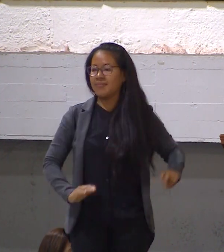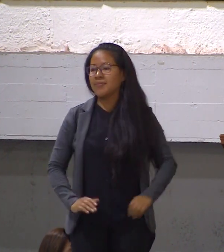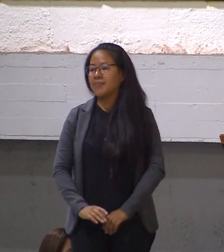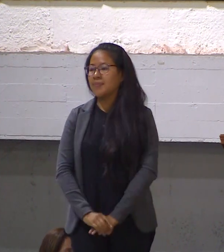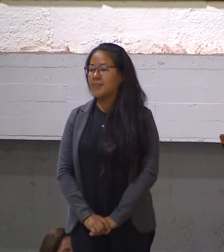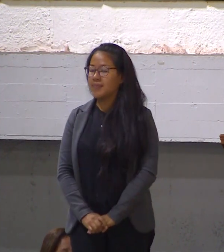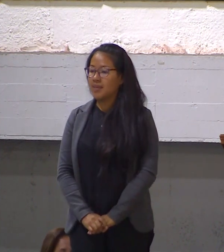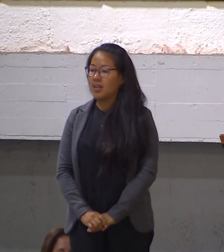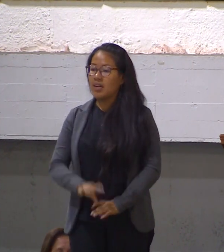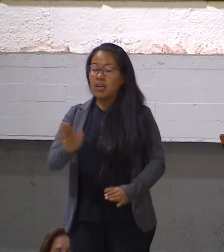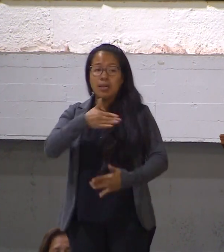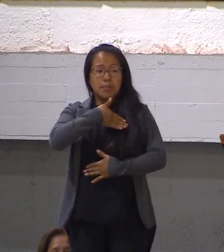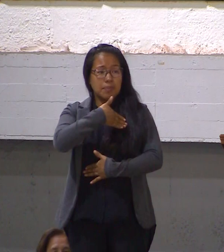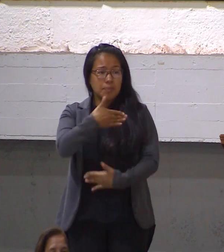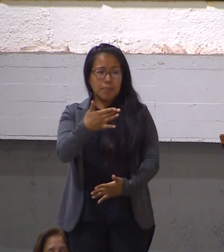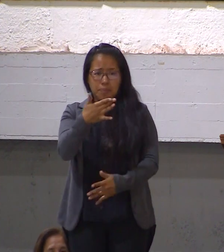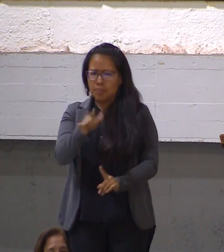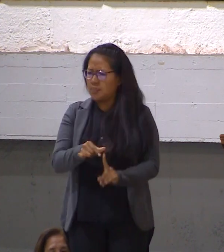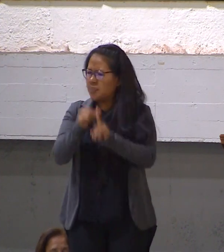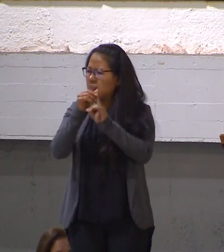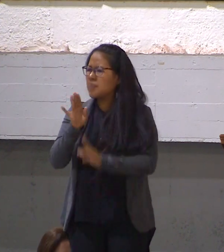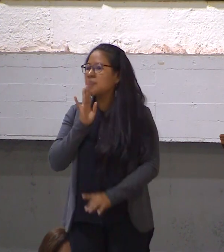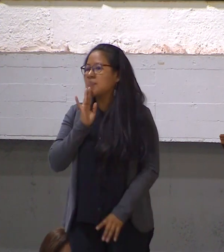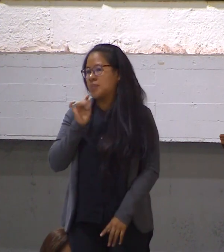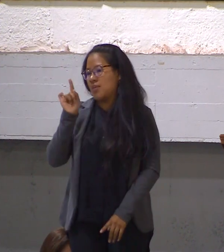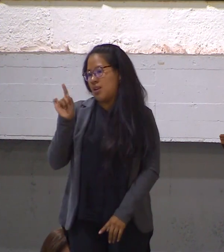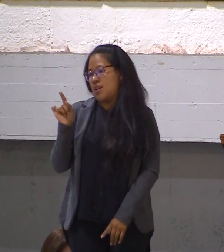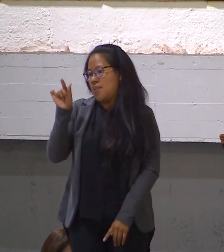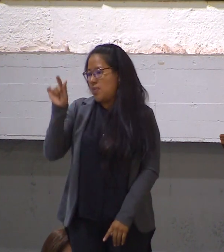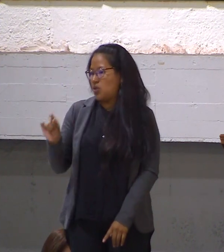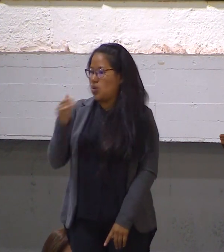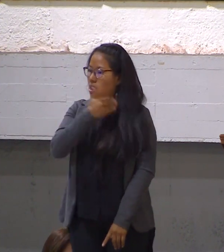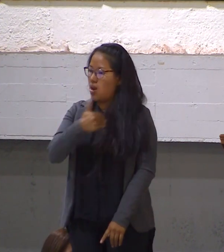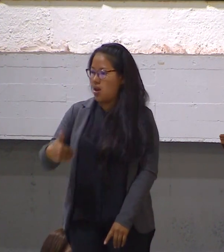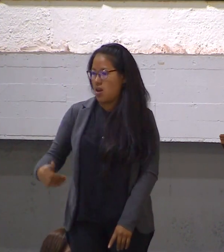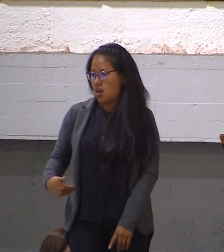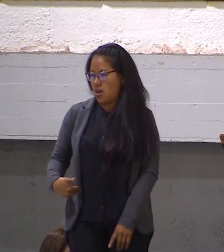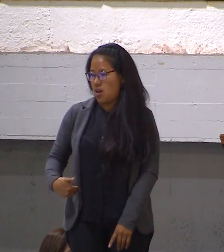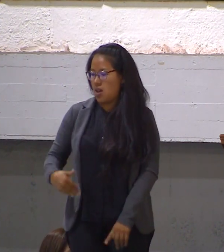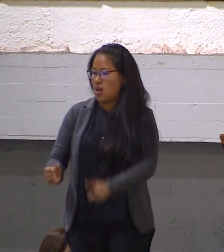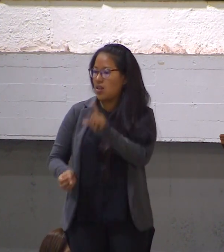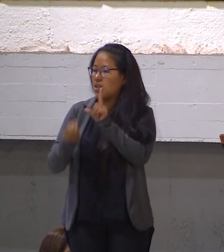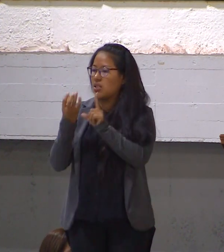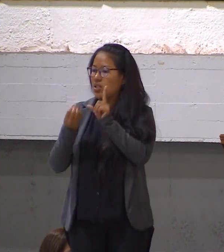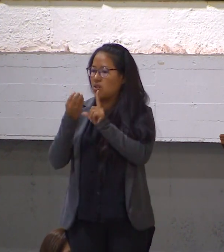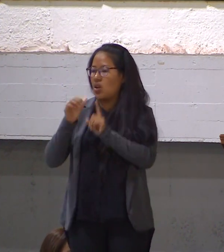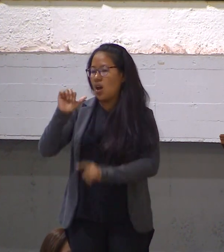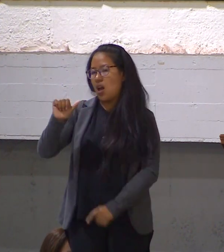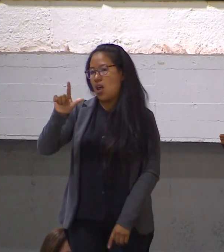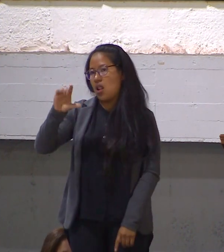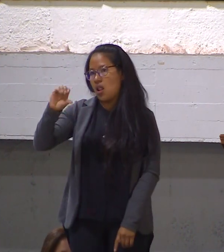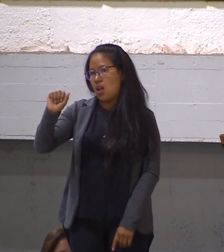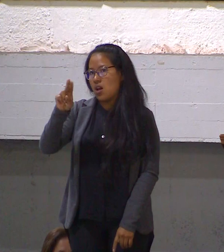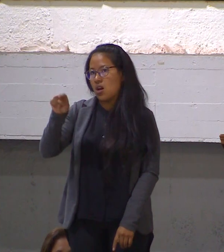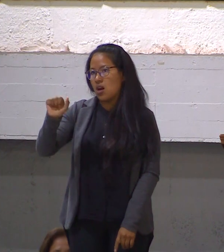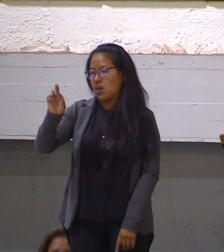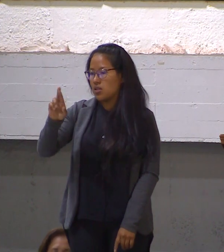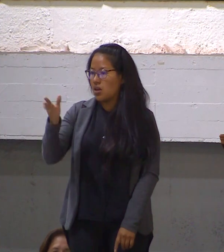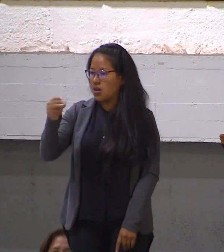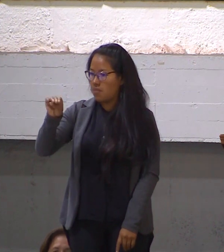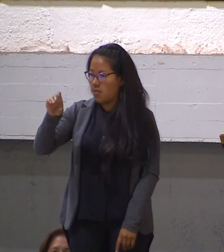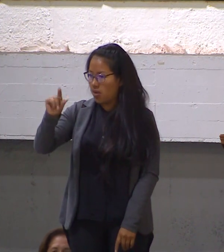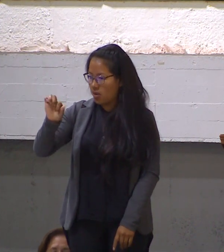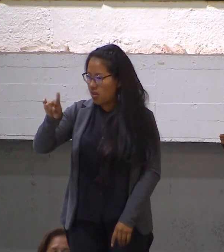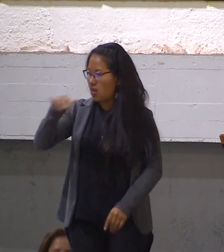un saludo muy especial de parte de nuestro presidente el licenciado al tasar medina presidente del comité olímpico colombiano